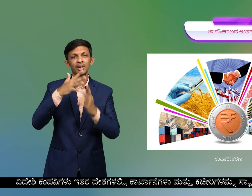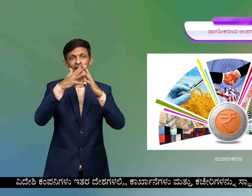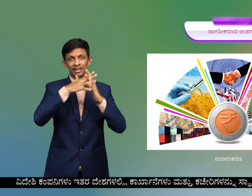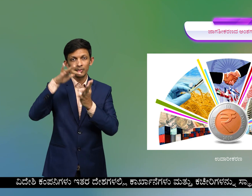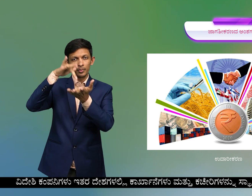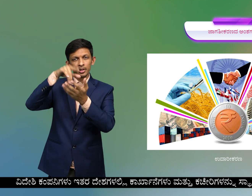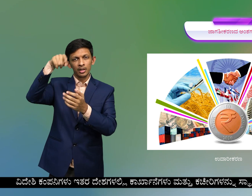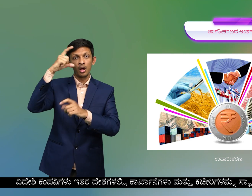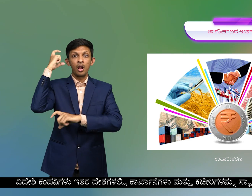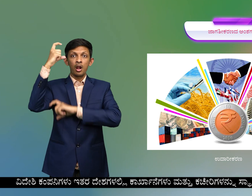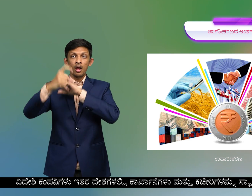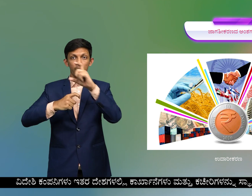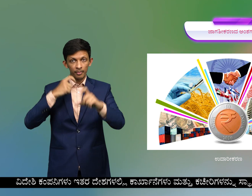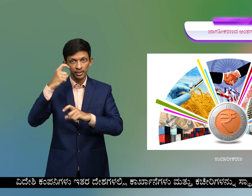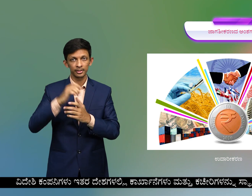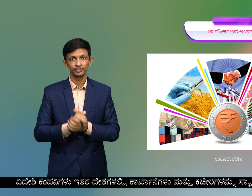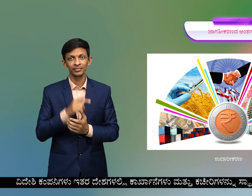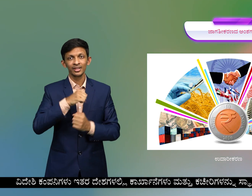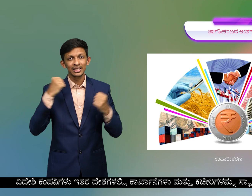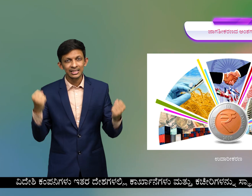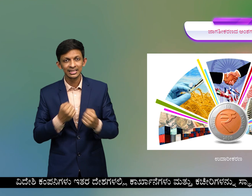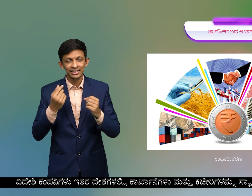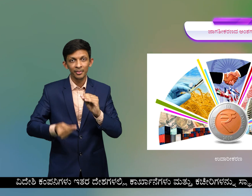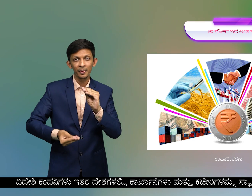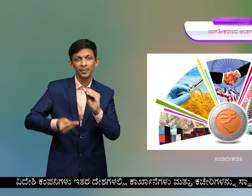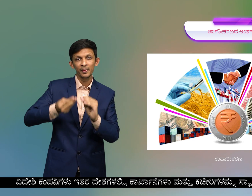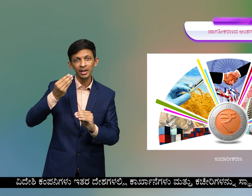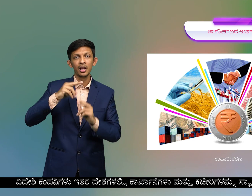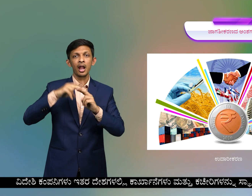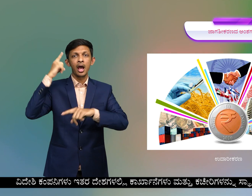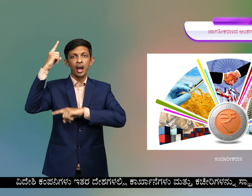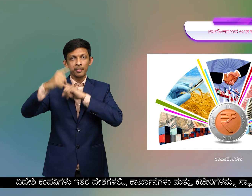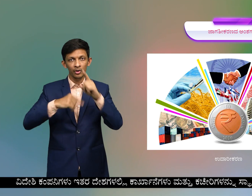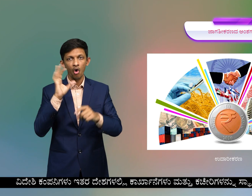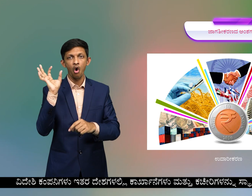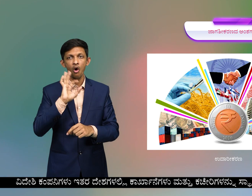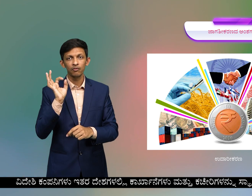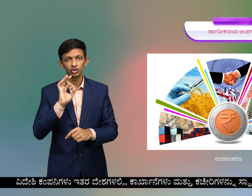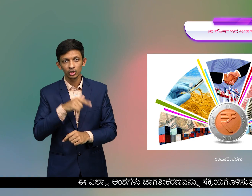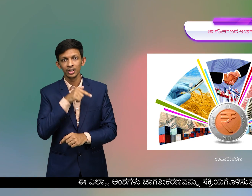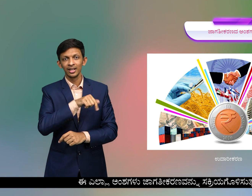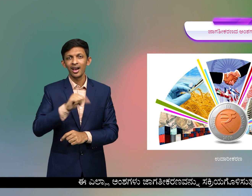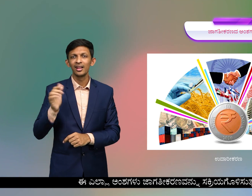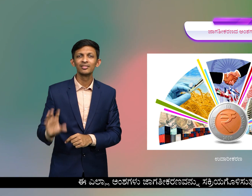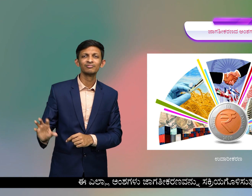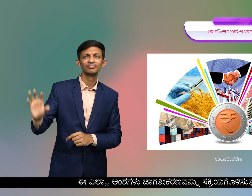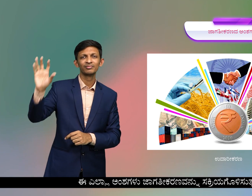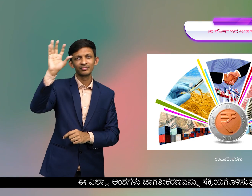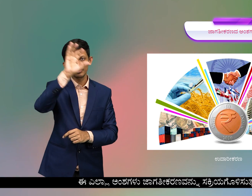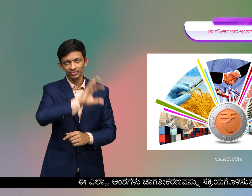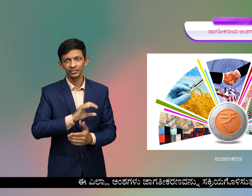ವಿದೇಶಿ ಕಂಪನಿಗಳು ಇತರ ದೇಶಗಳಲ್ಲಿ ಕಾರ್ಖಾನೆಗಳು ಮತ್ತು ಕಚೇರಿಗಳನ್ನು ಸ್ಥಾಪಿಸಬಹುದು. ಆದ್ದರಿಂದ ಈ ಎಲ್ಲ